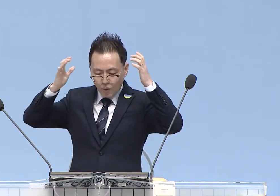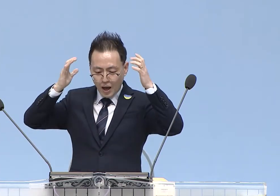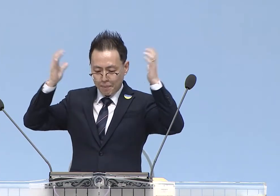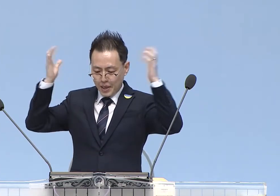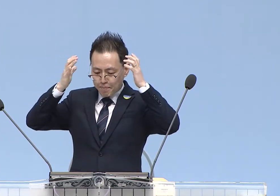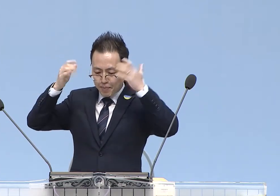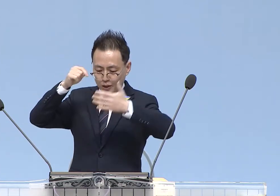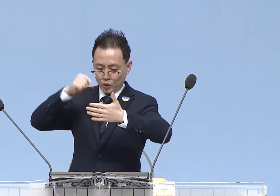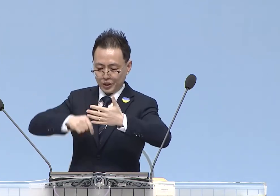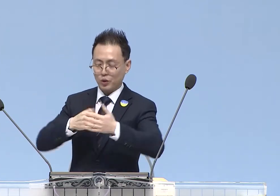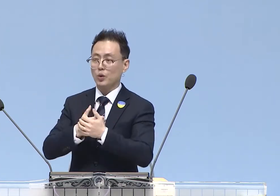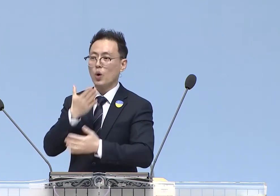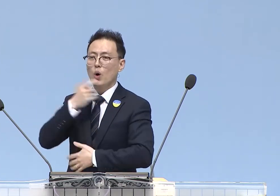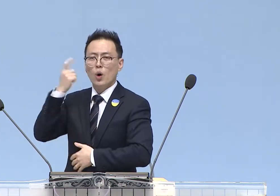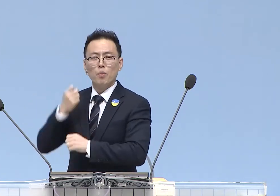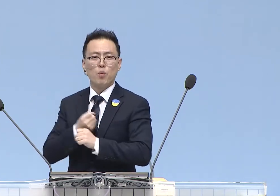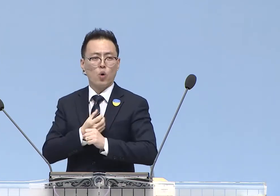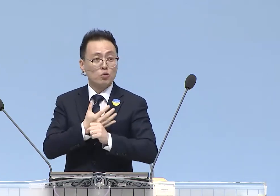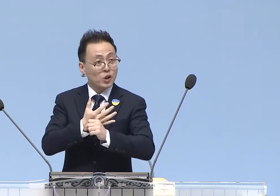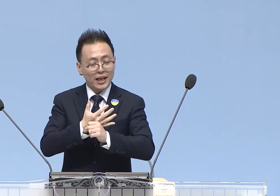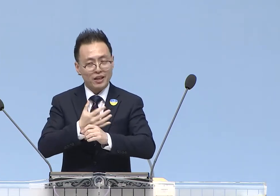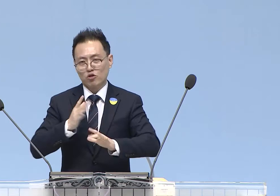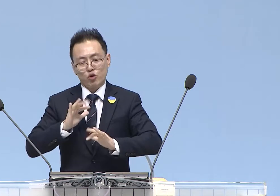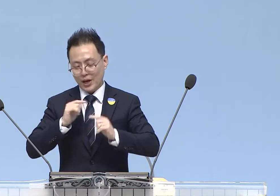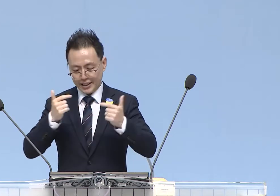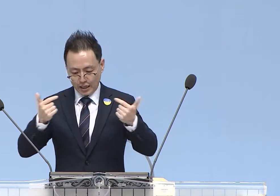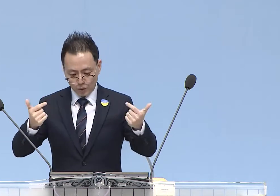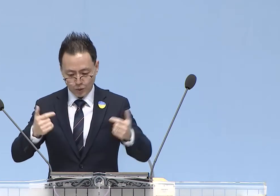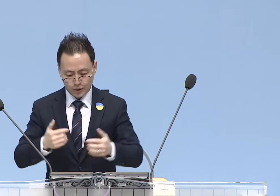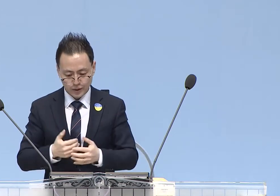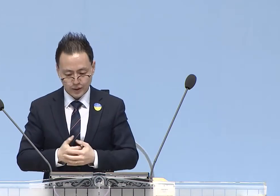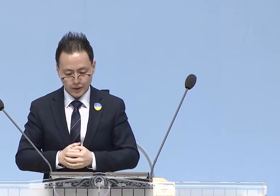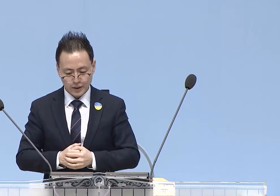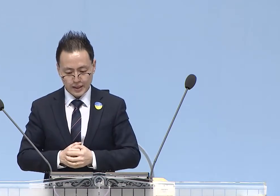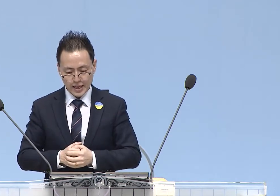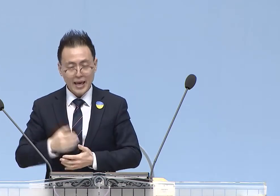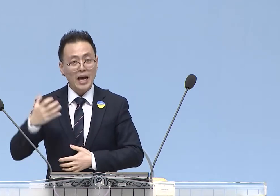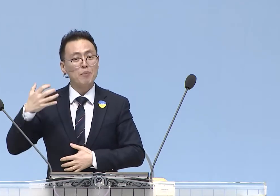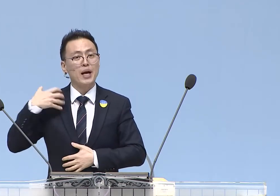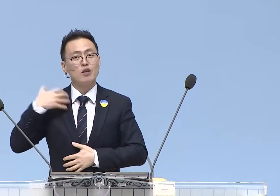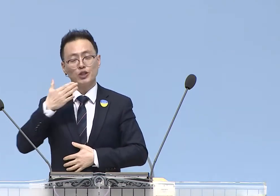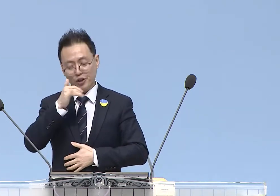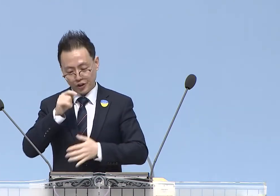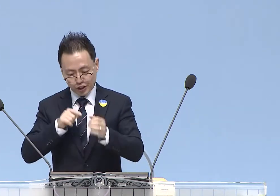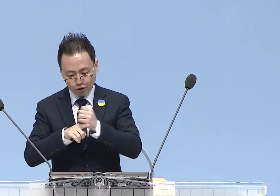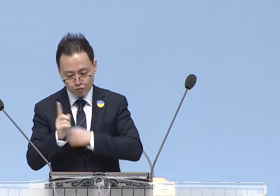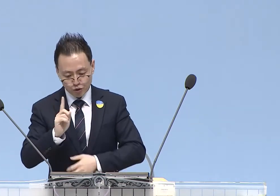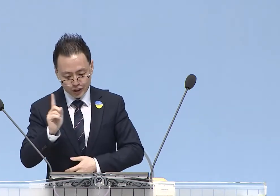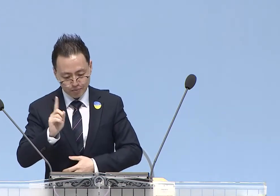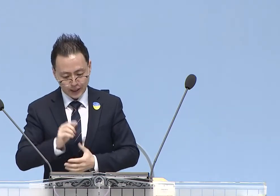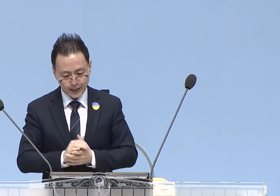환난과 핍박 속에서도 복음 전하기를 두려워하지 않고 감당할 수 있었던 이유는 무엇입니까?